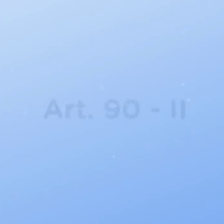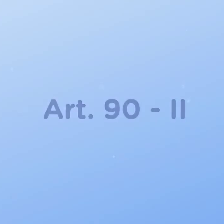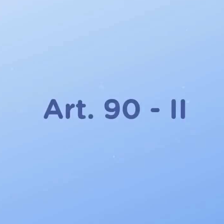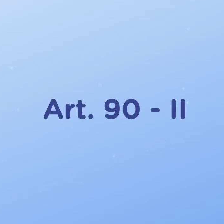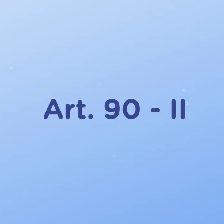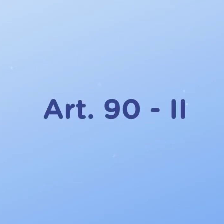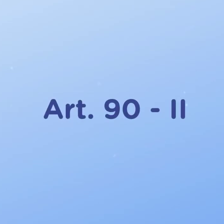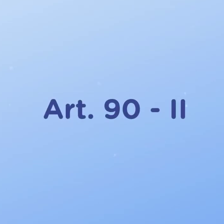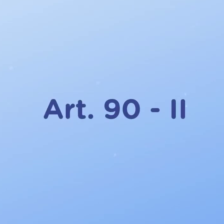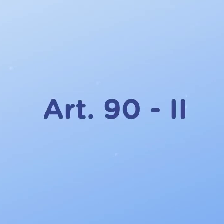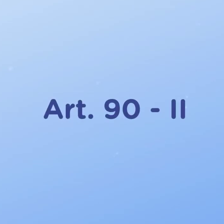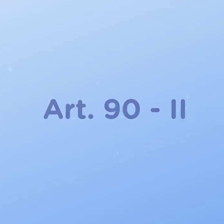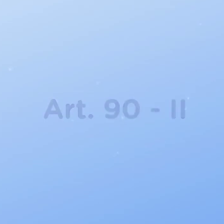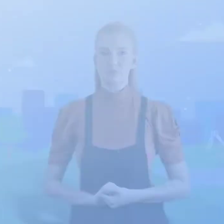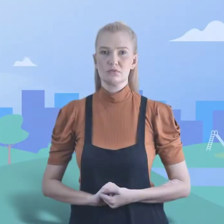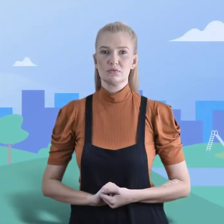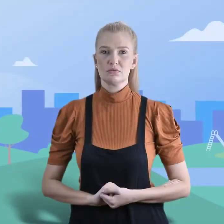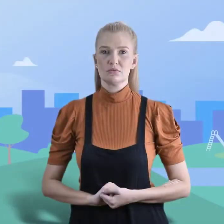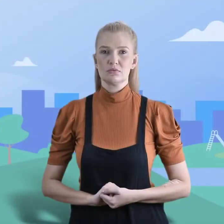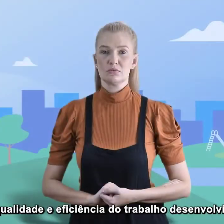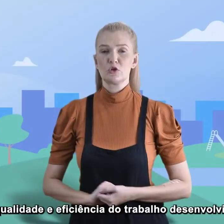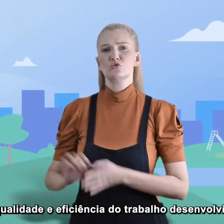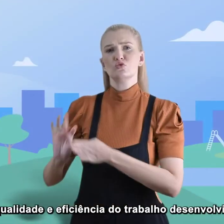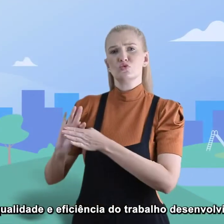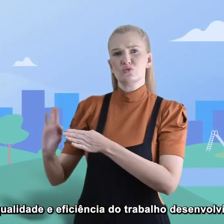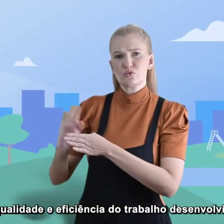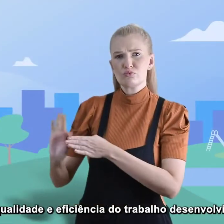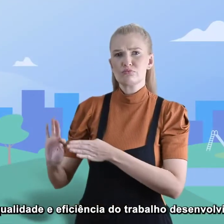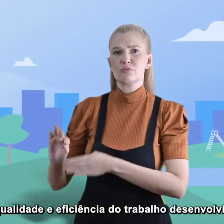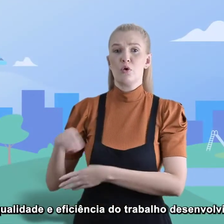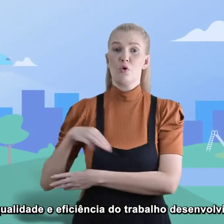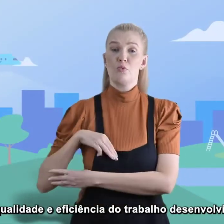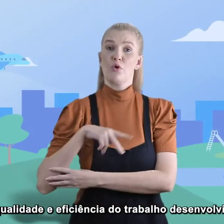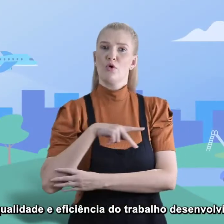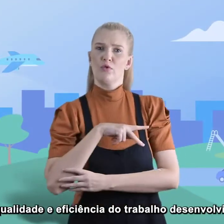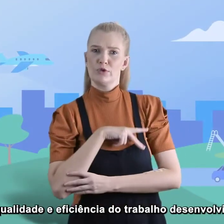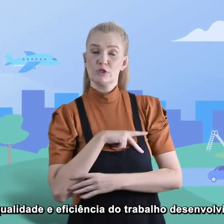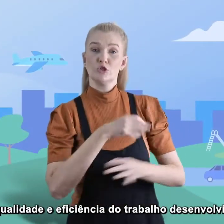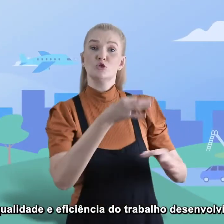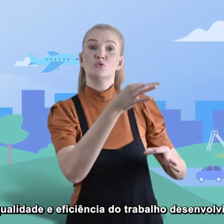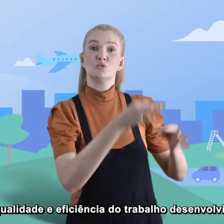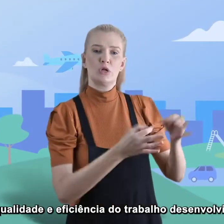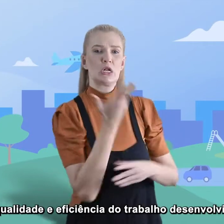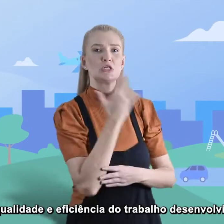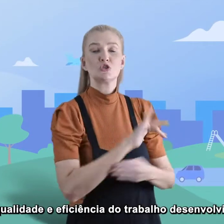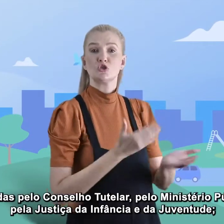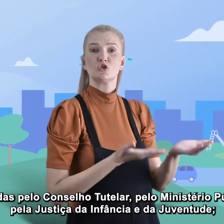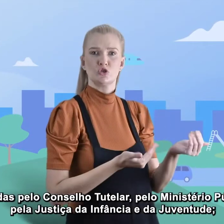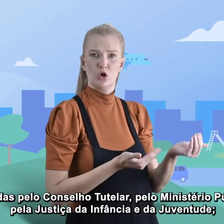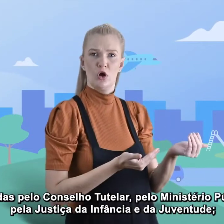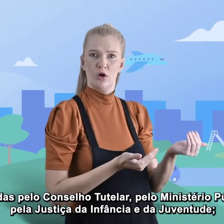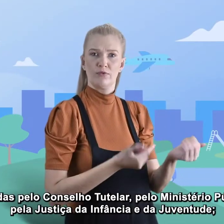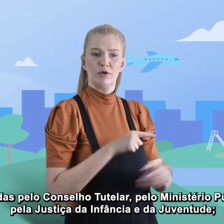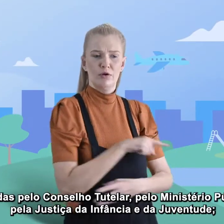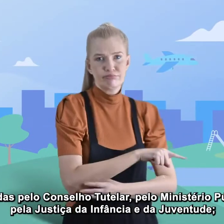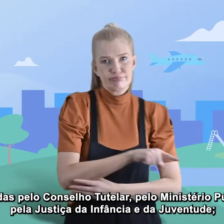Artigo 90, inciso 2º. A qualidade e eficiência do trabalho desenvolvido, prestadas pelo